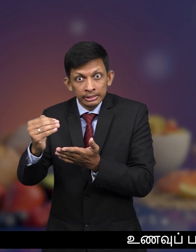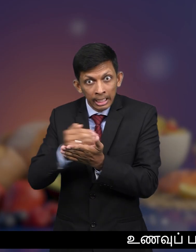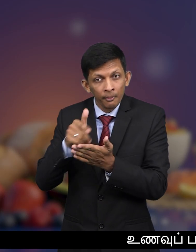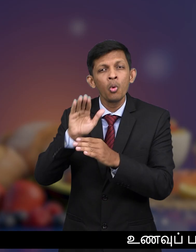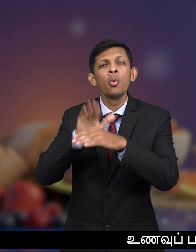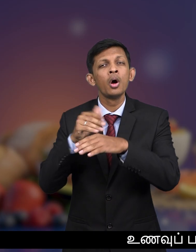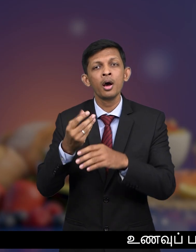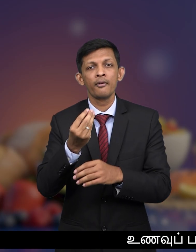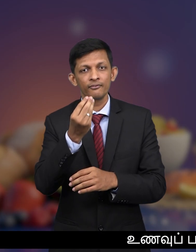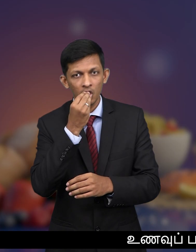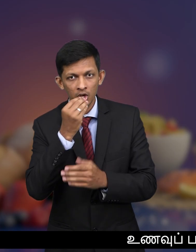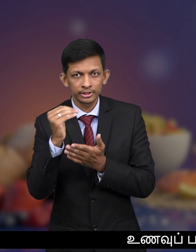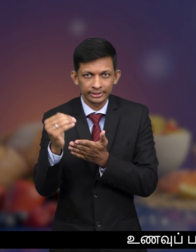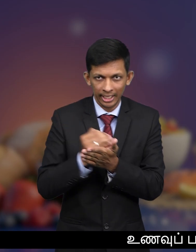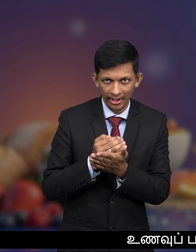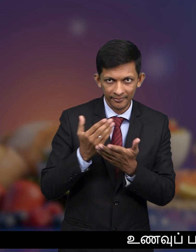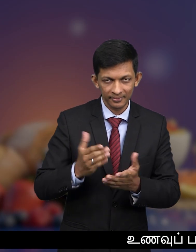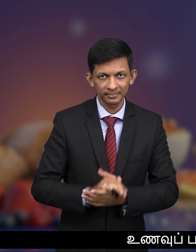உணவு பாதுகாப்பு எனப்படும்.